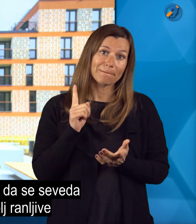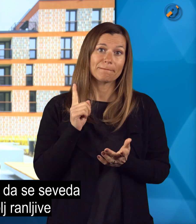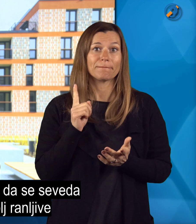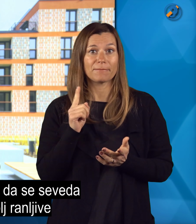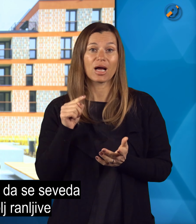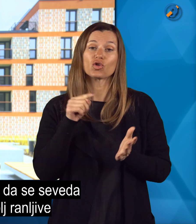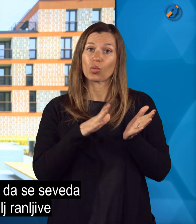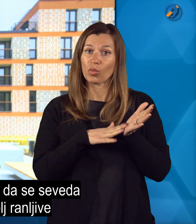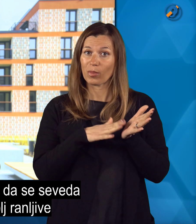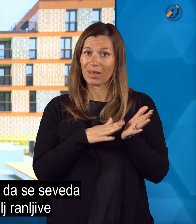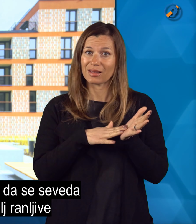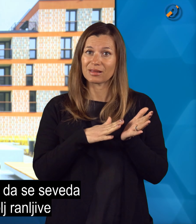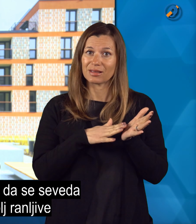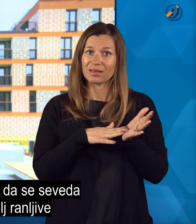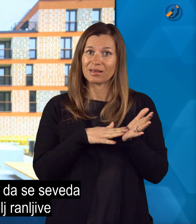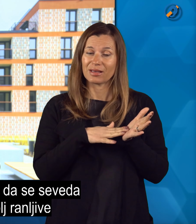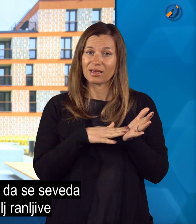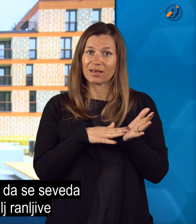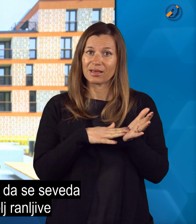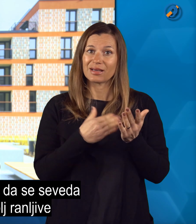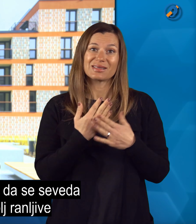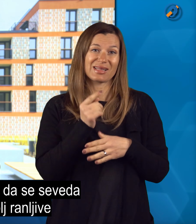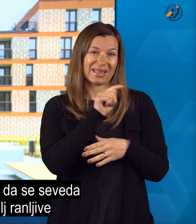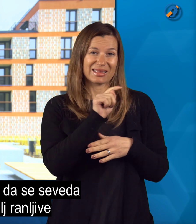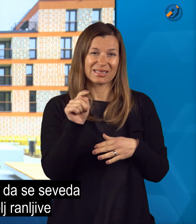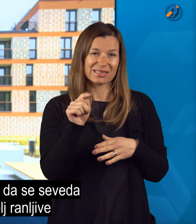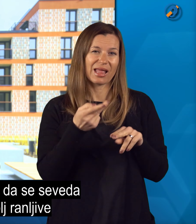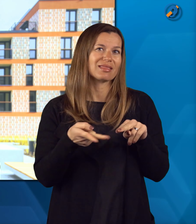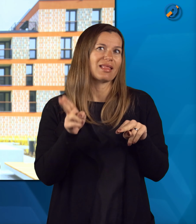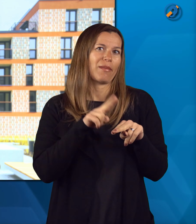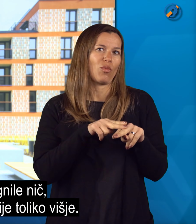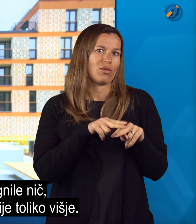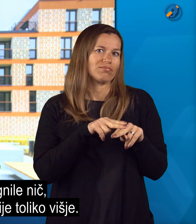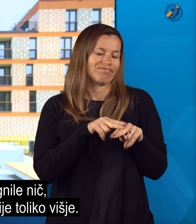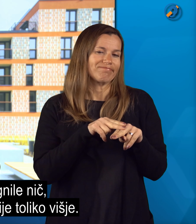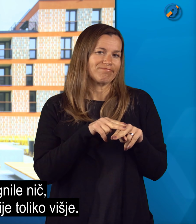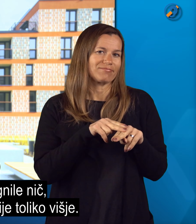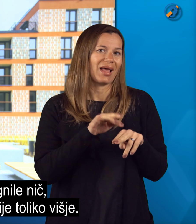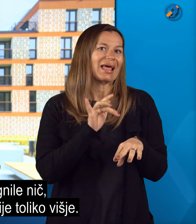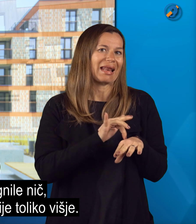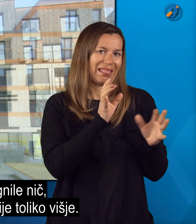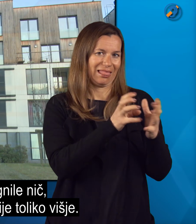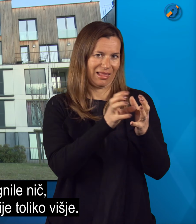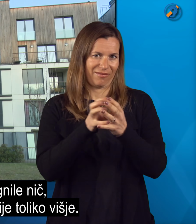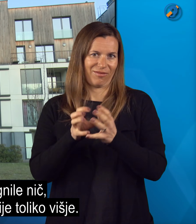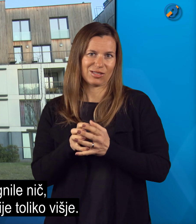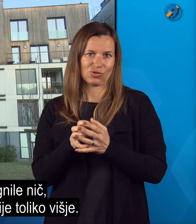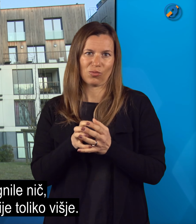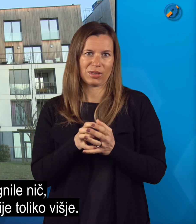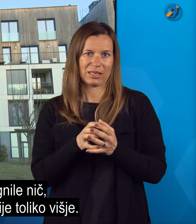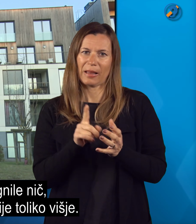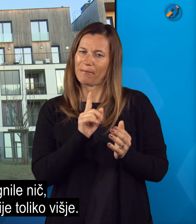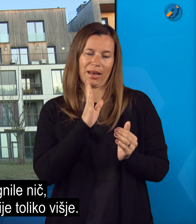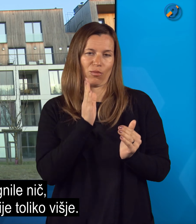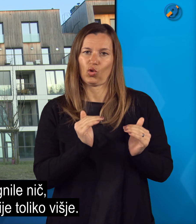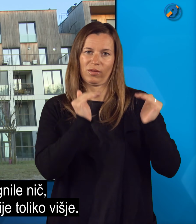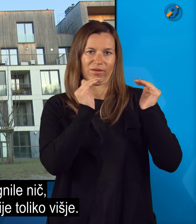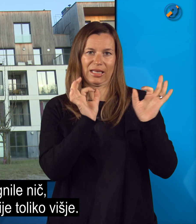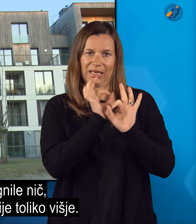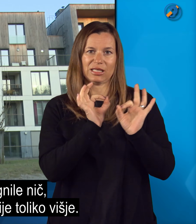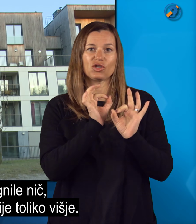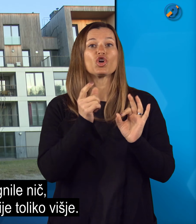To pomeni, da pa seveda za tiste, za najbolj ranljive, pa se ne bojo dvignile nič, ker bo